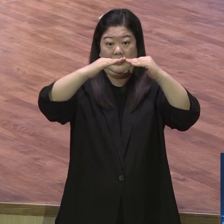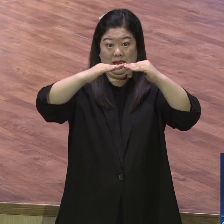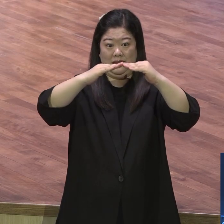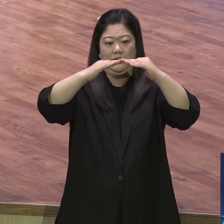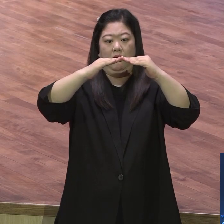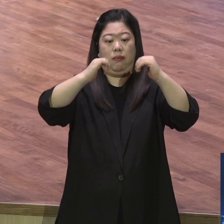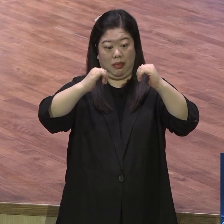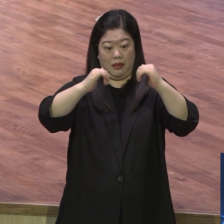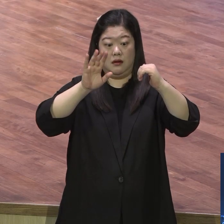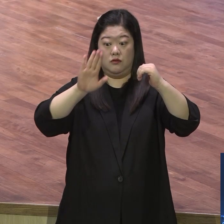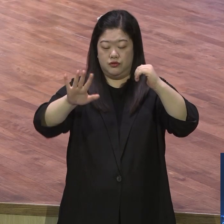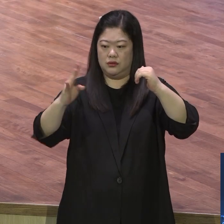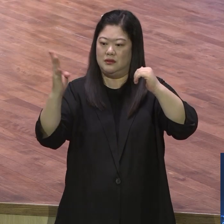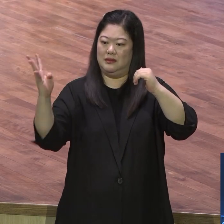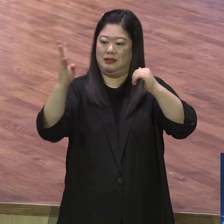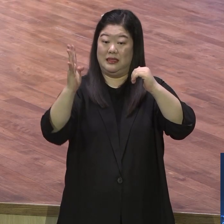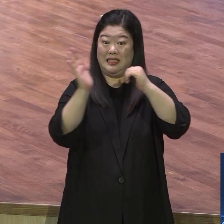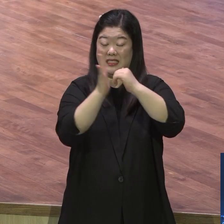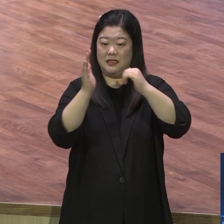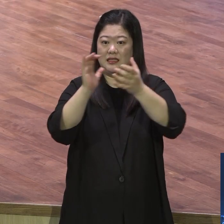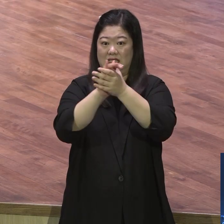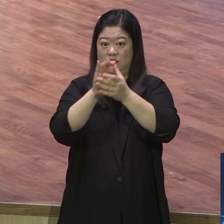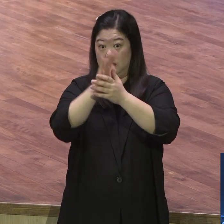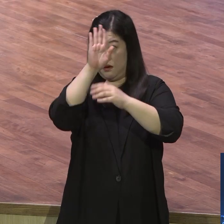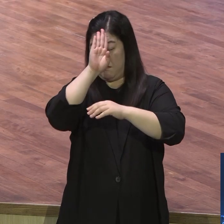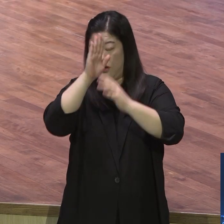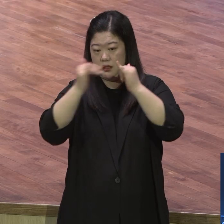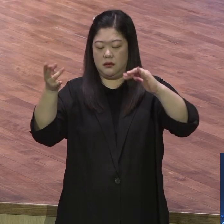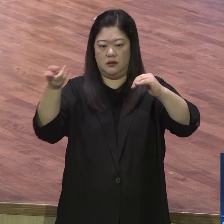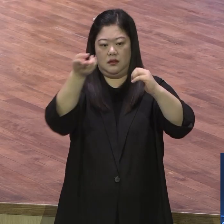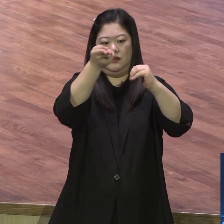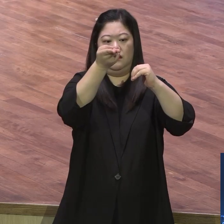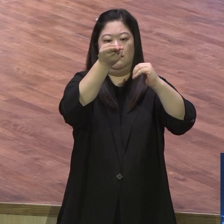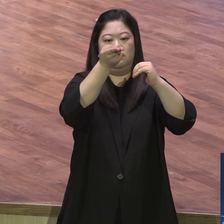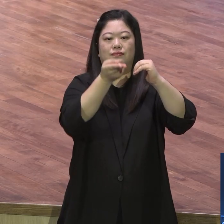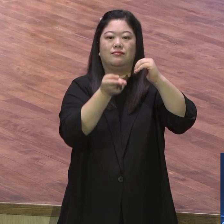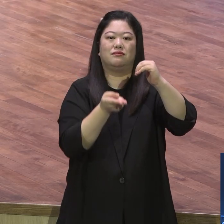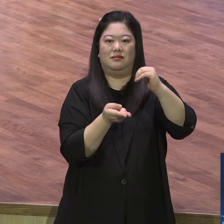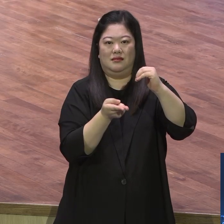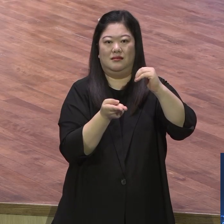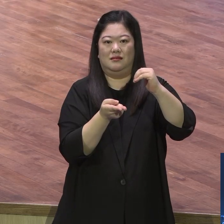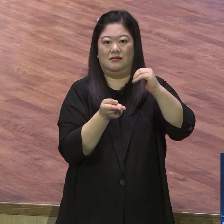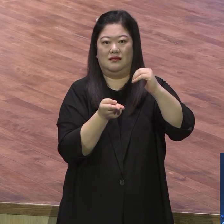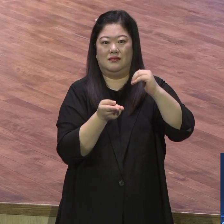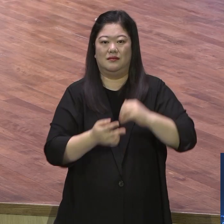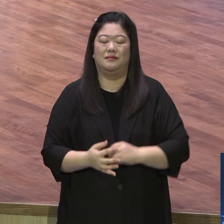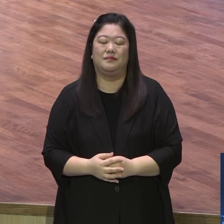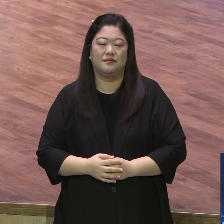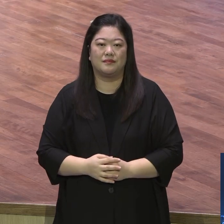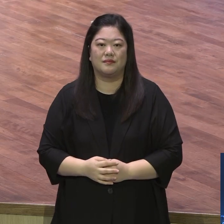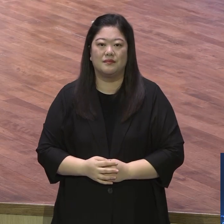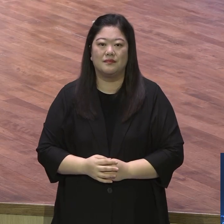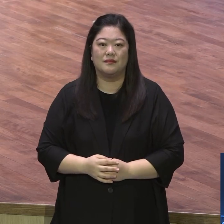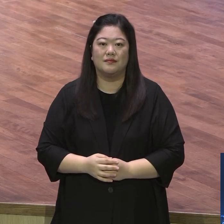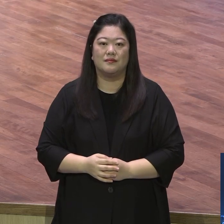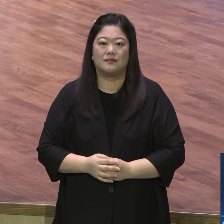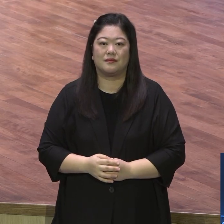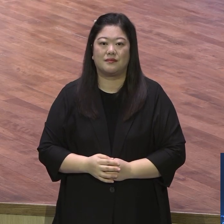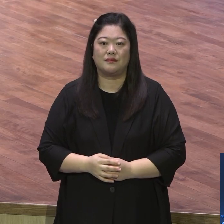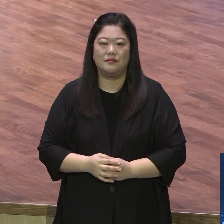달아내렸다 그 말이 그 당시에 이스라엘